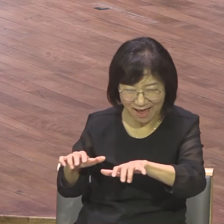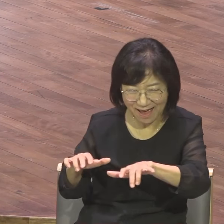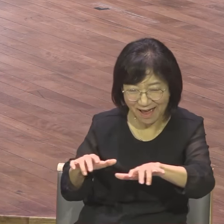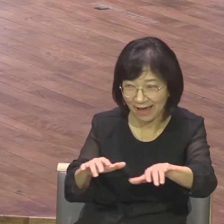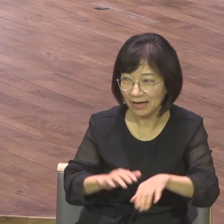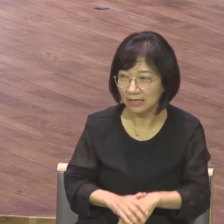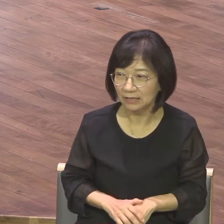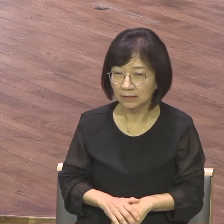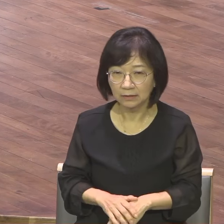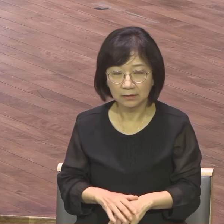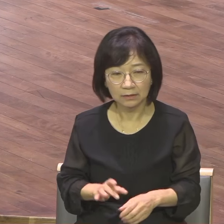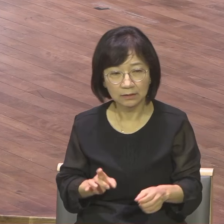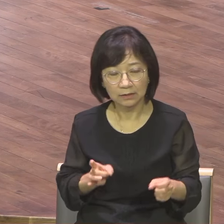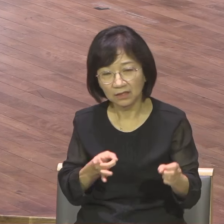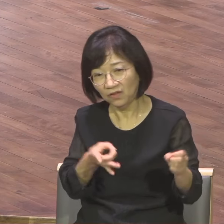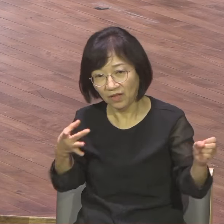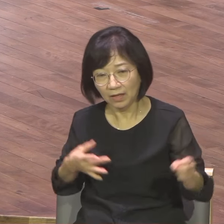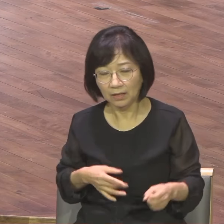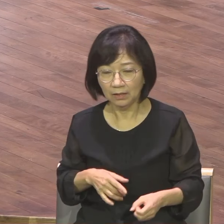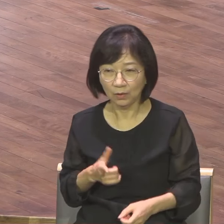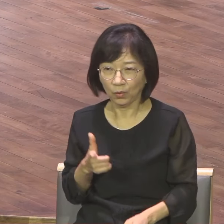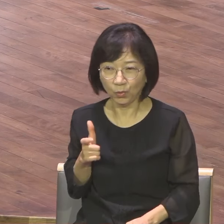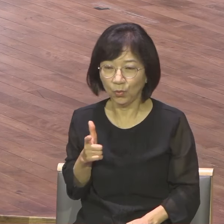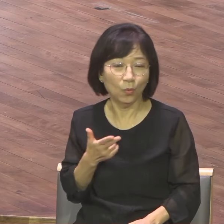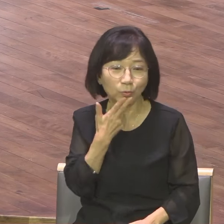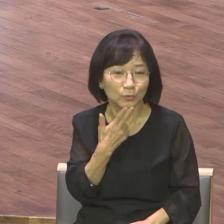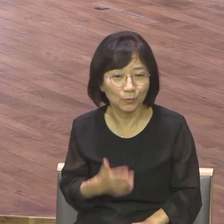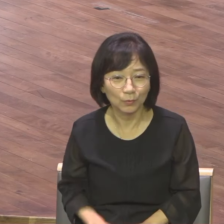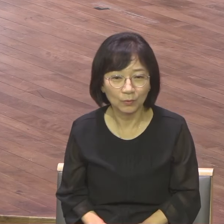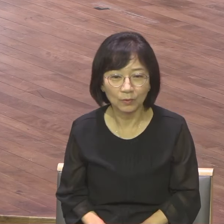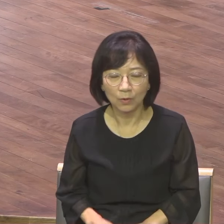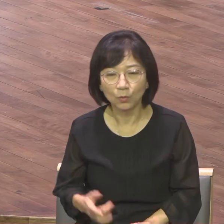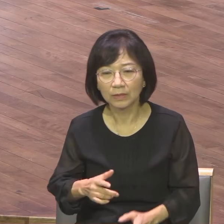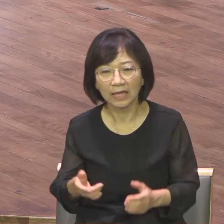항아리 햇불. 그 전쟁하고 무슨 상관이 있어요?